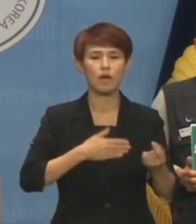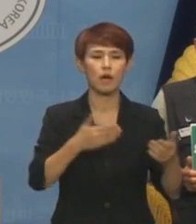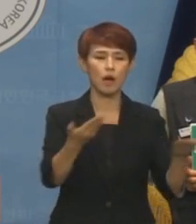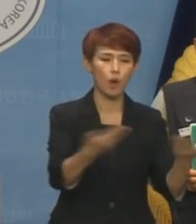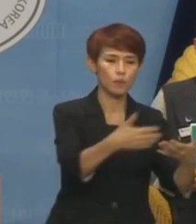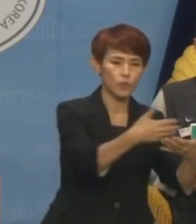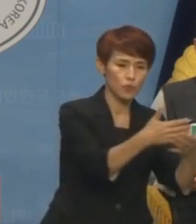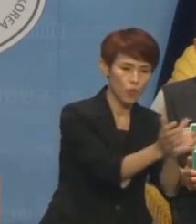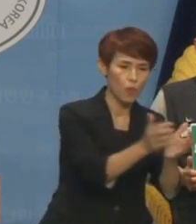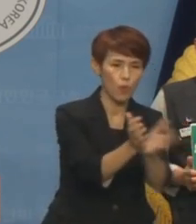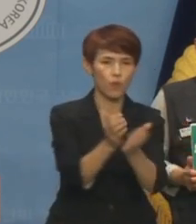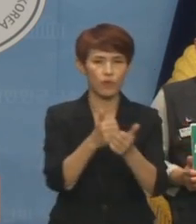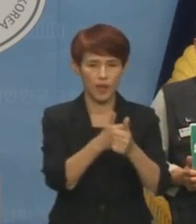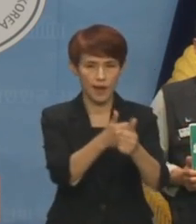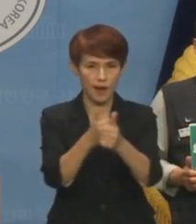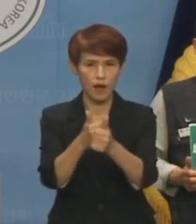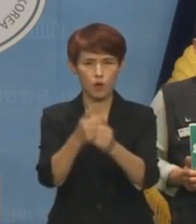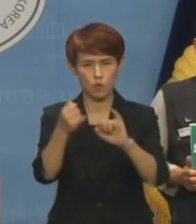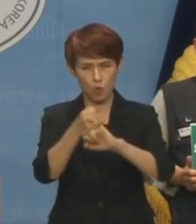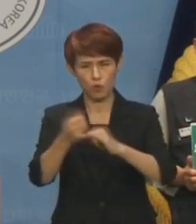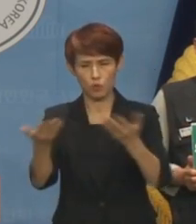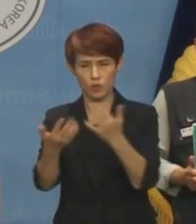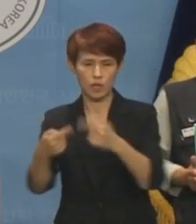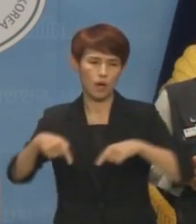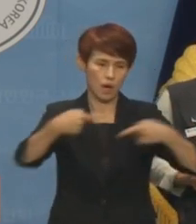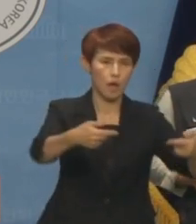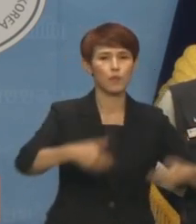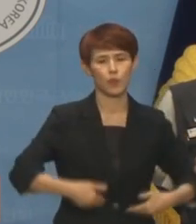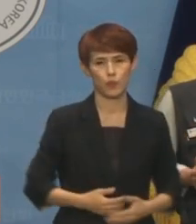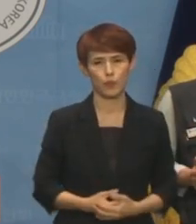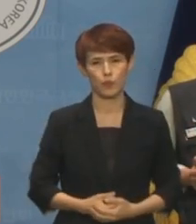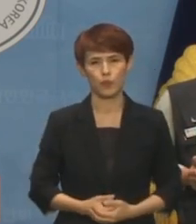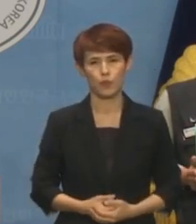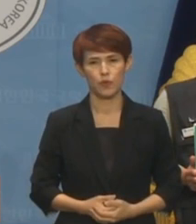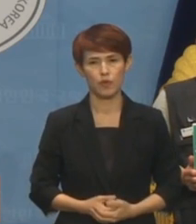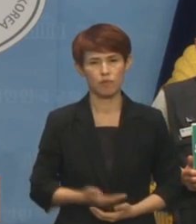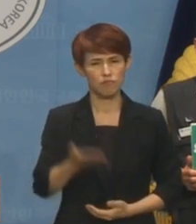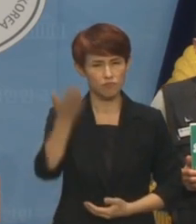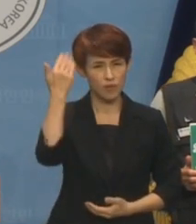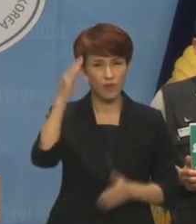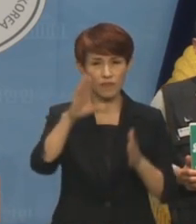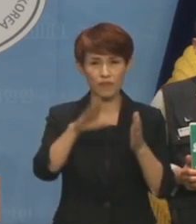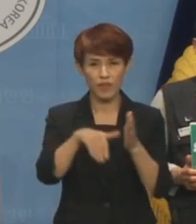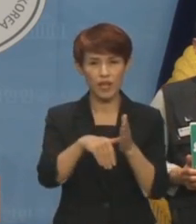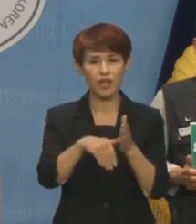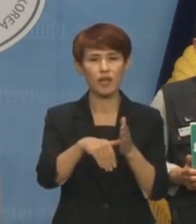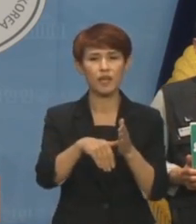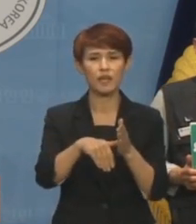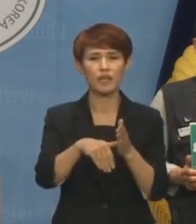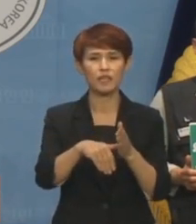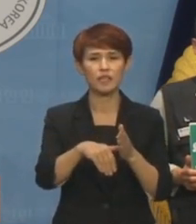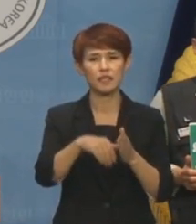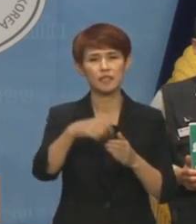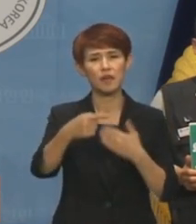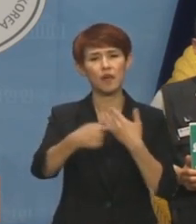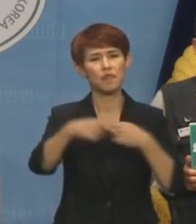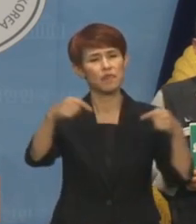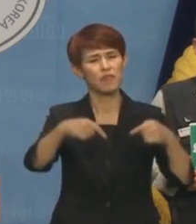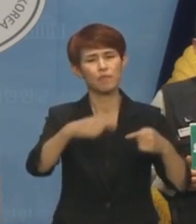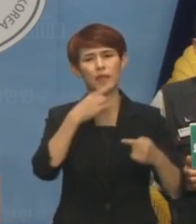논의 구조를 실질화시키는 것이 필요하다. 그것은 기존의 형식화된 간섭적 협의 틀을